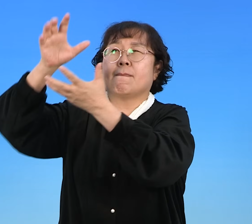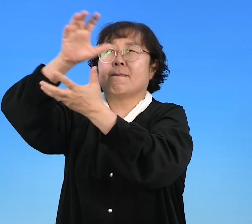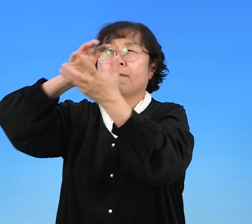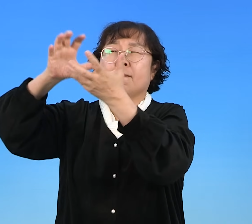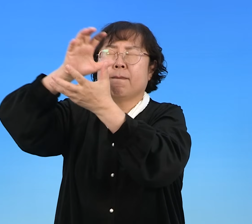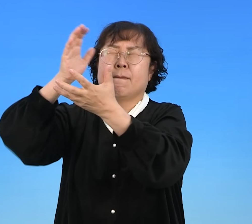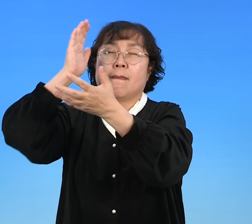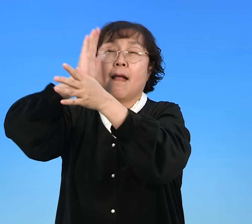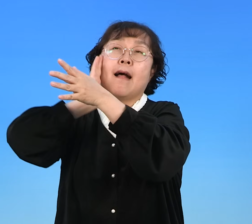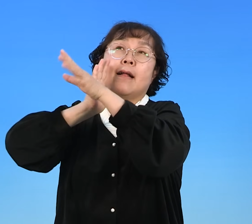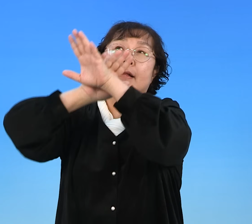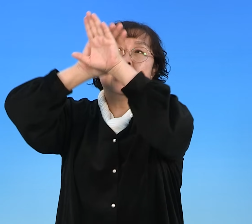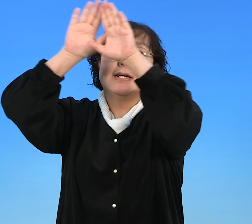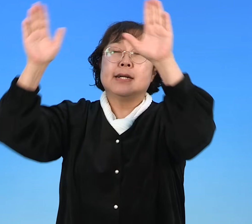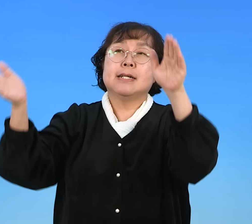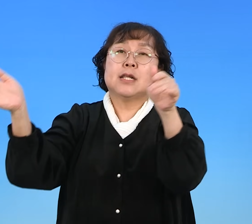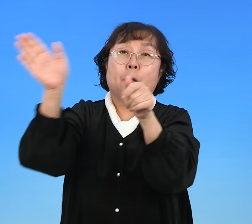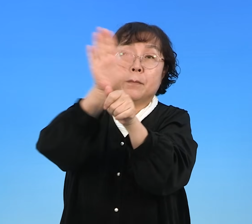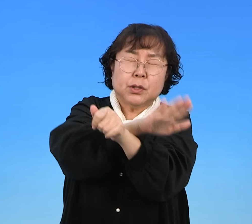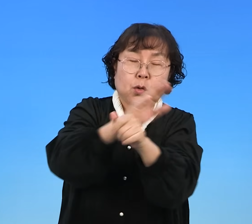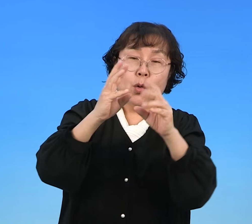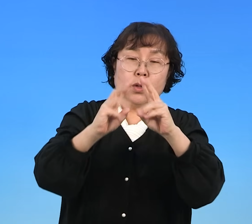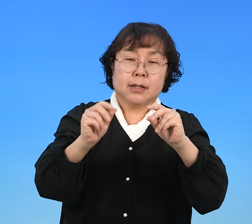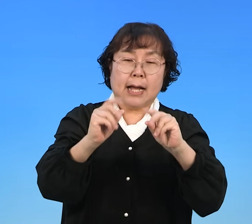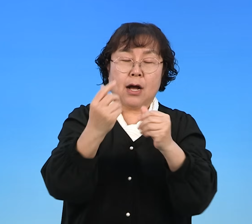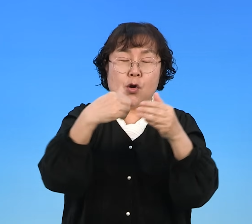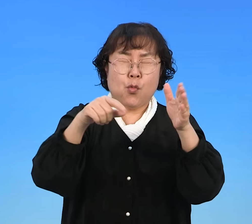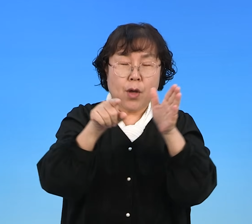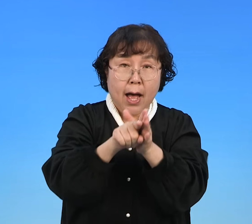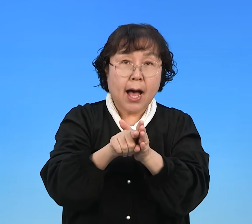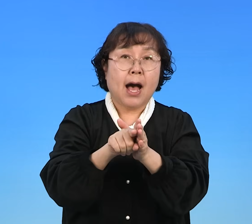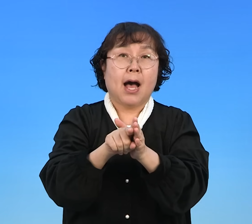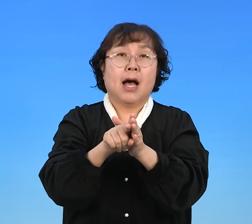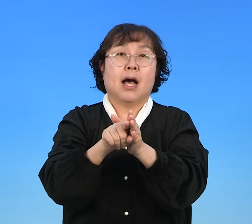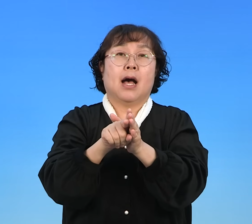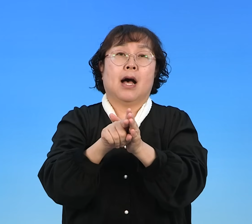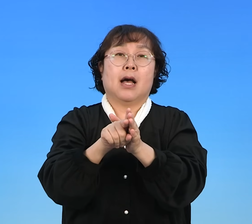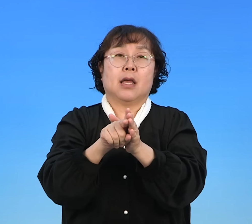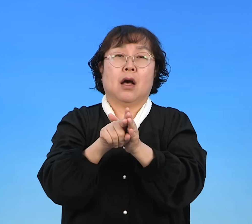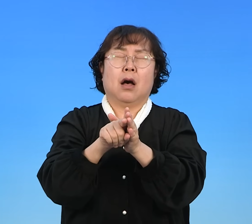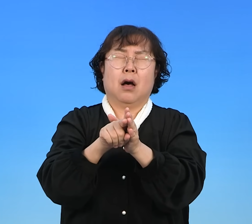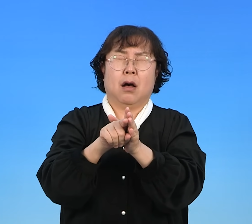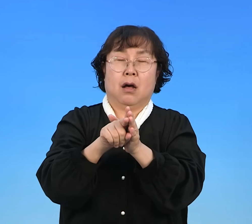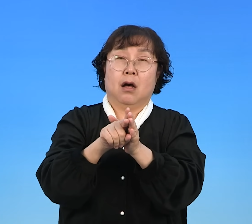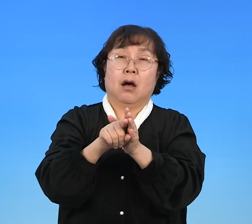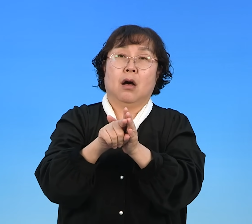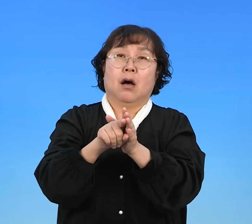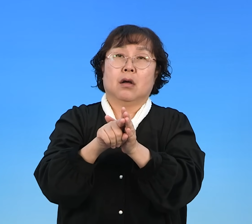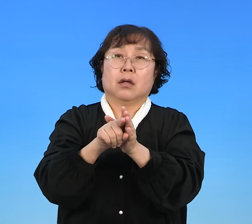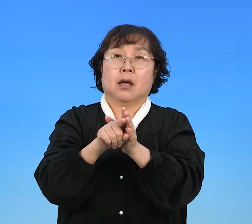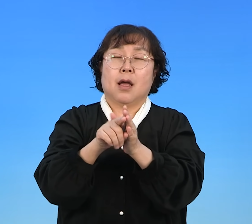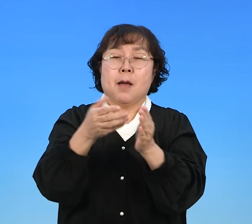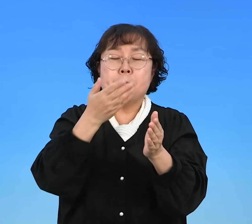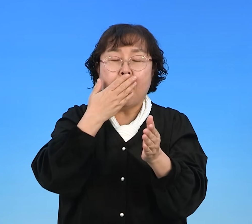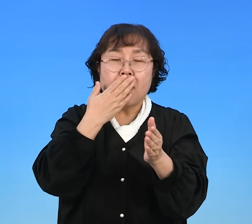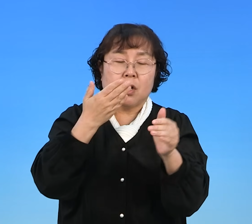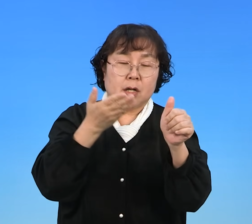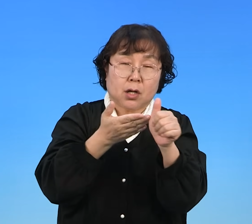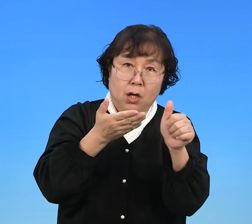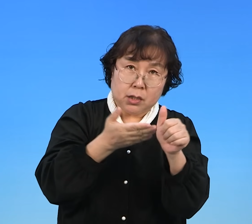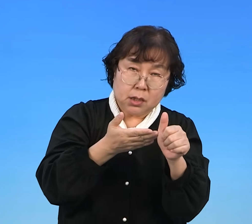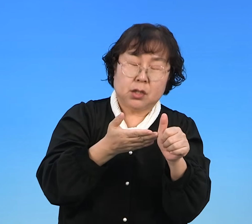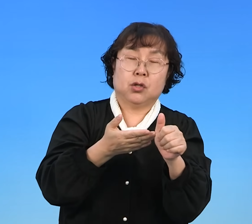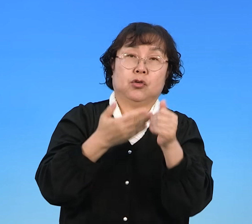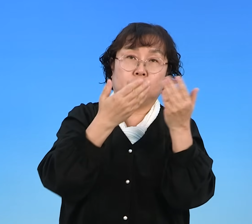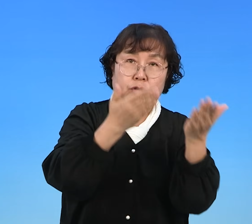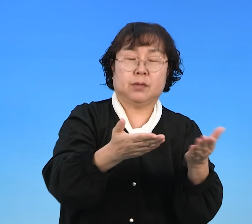덮으시며 땅을 위하여 비를 준비하시며 산에 풀이 자라게 하시며 들짐승과 우는 까마귀 새끼에게